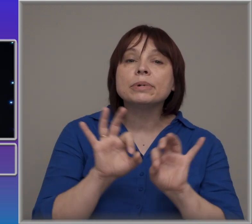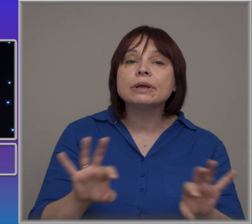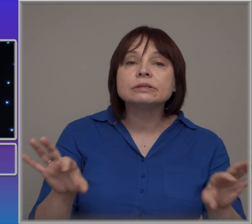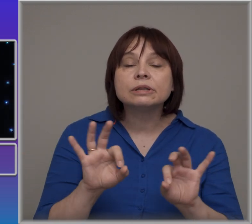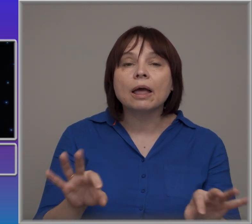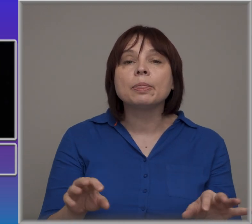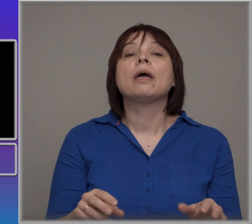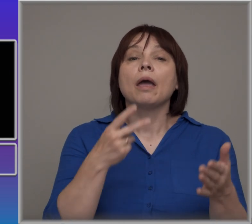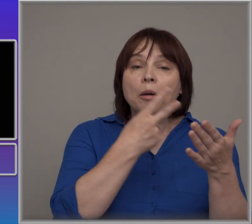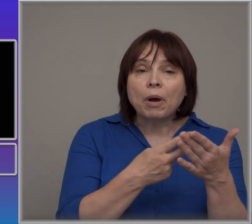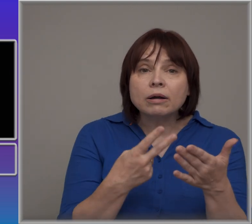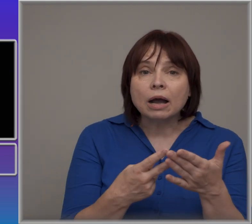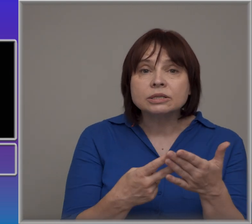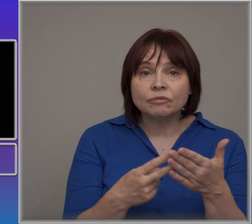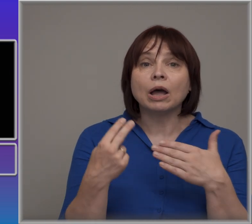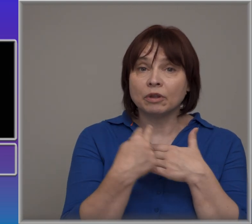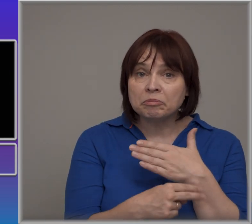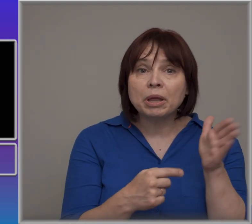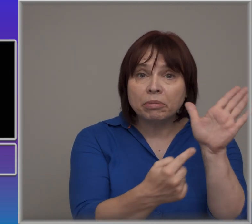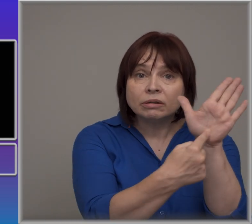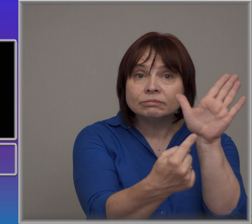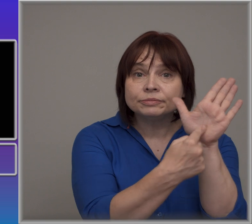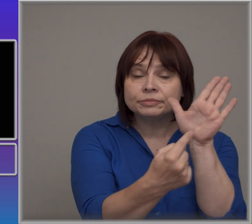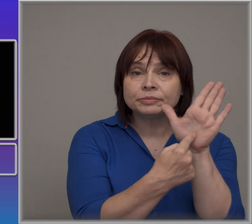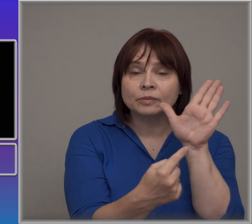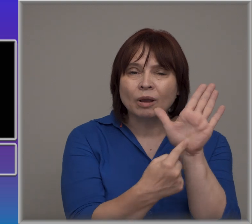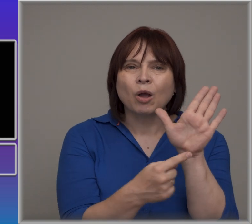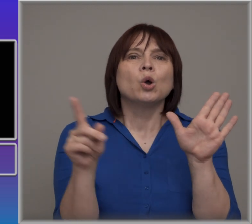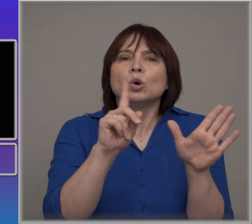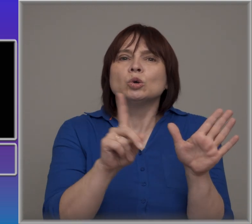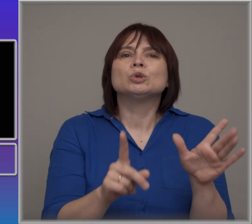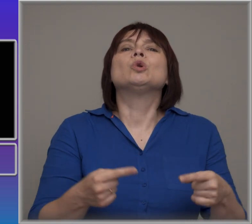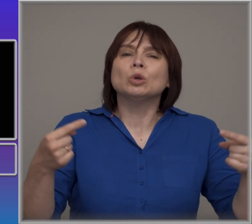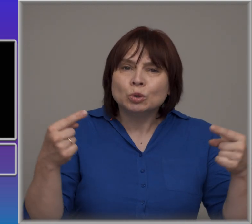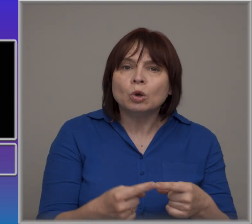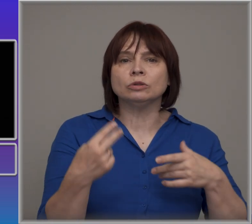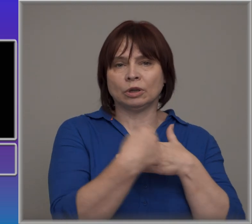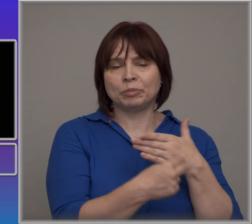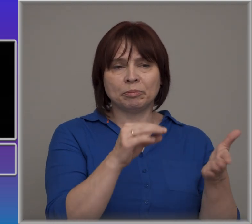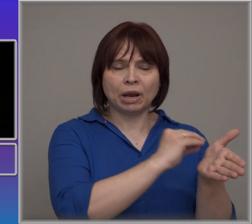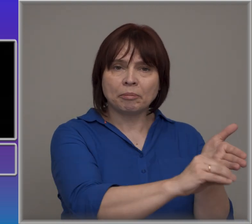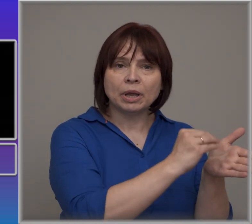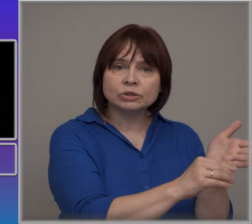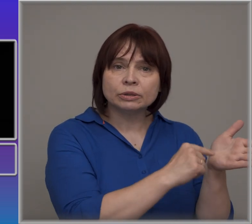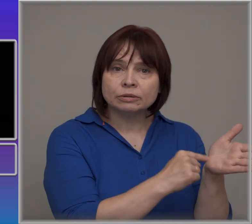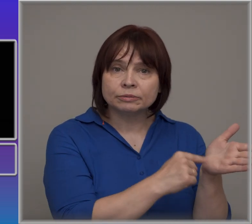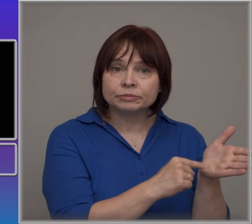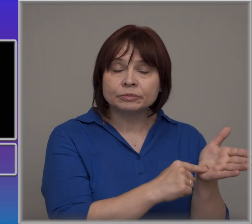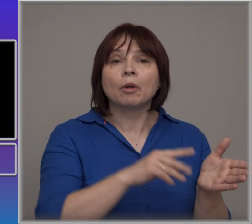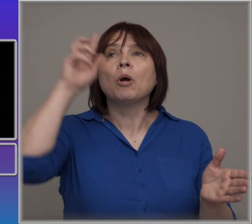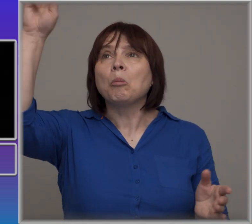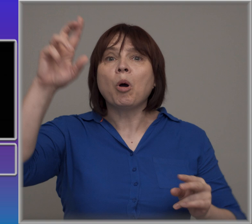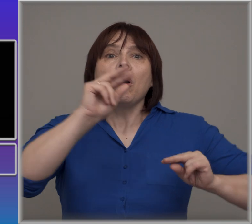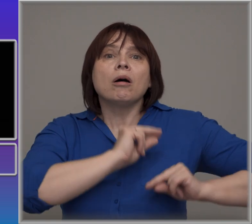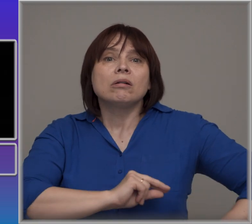водораздел, вот в этом мышлении, он потихоньку уменьшается. И вот приходит Мартин Лютер.